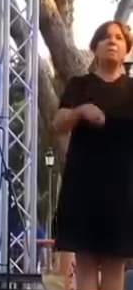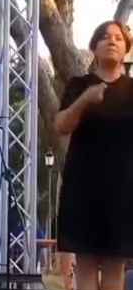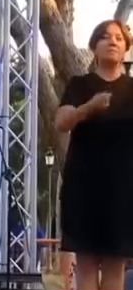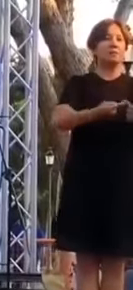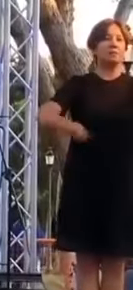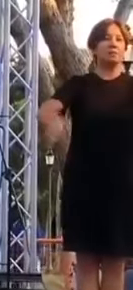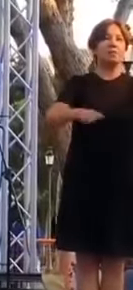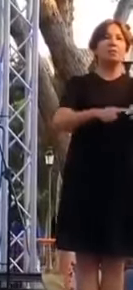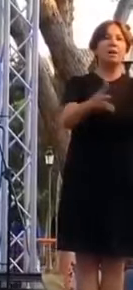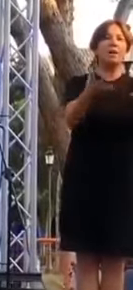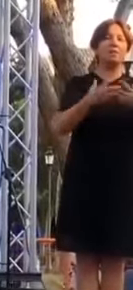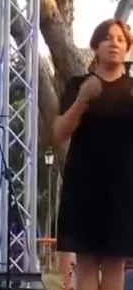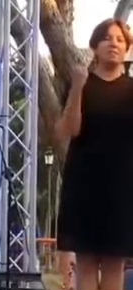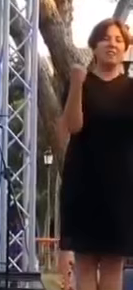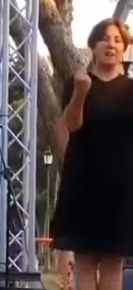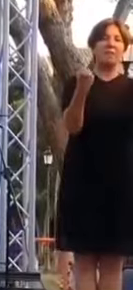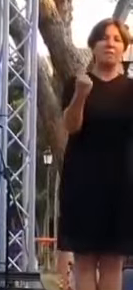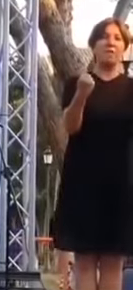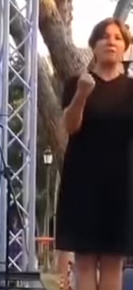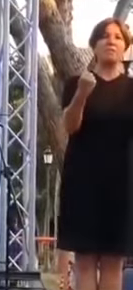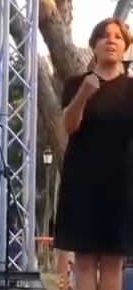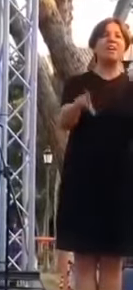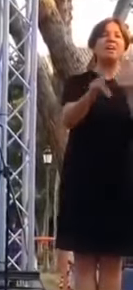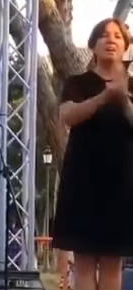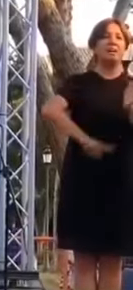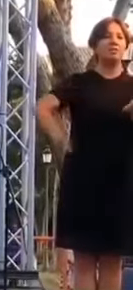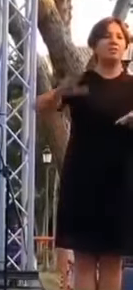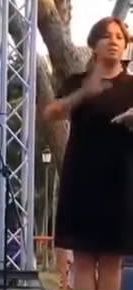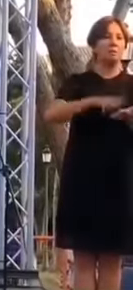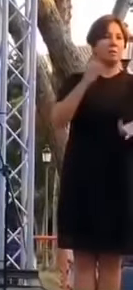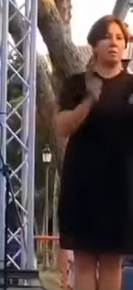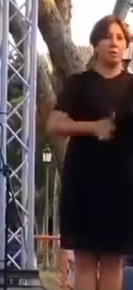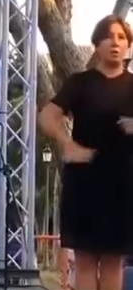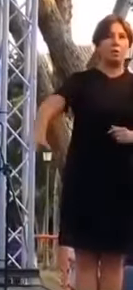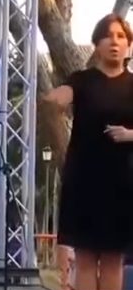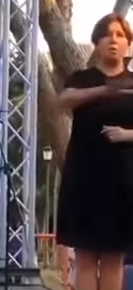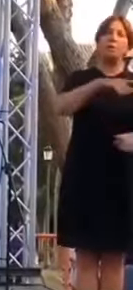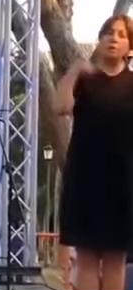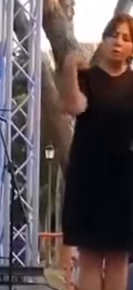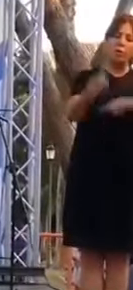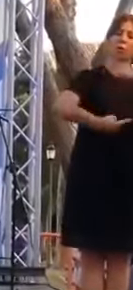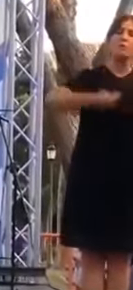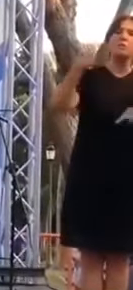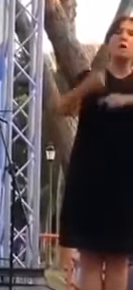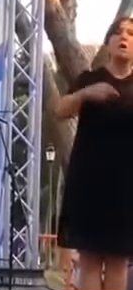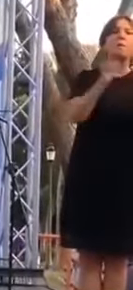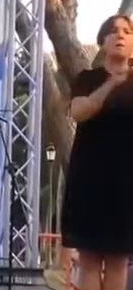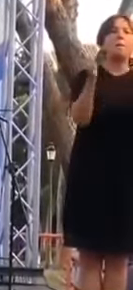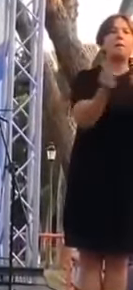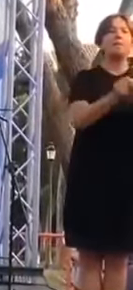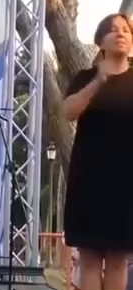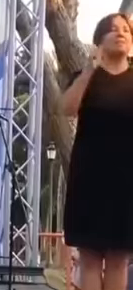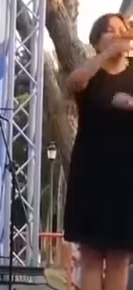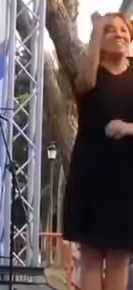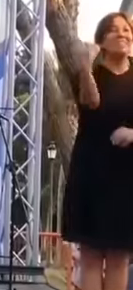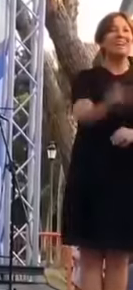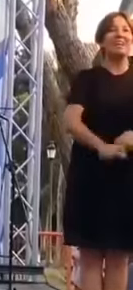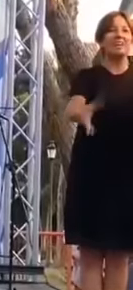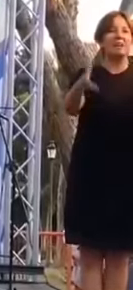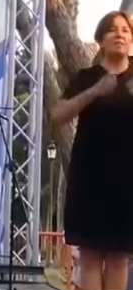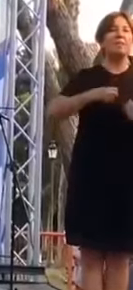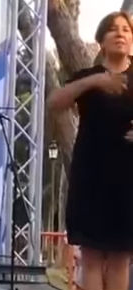Presidente del Consiglio che avesse la forza di una legittimazione popolare. Continuiamo a batterci perché gli italiani possano